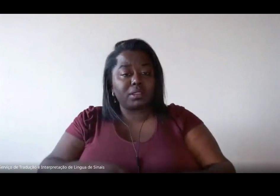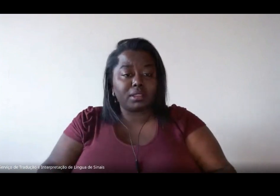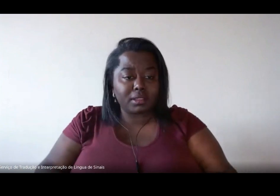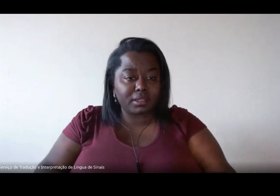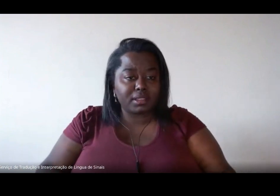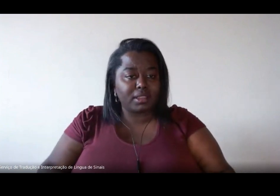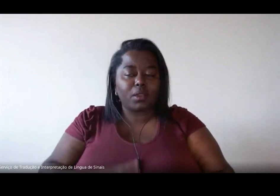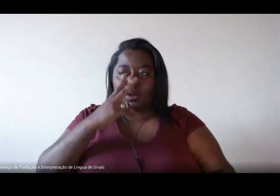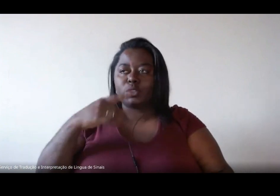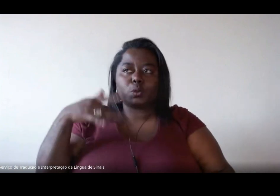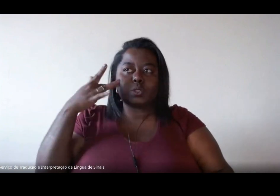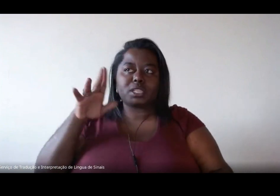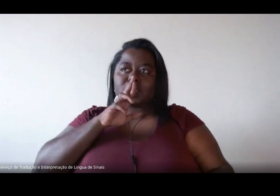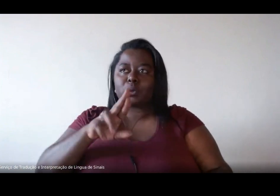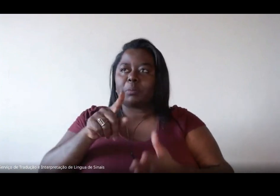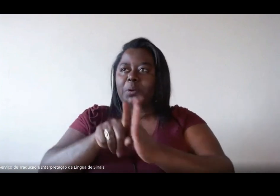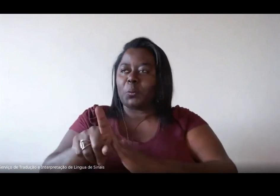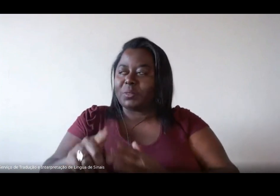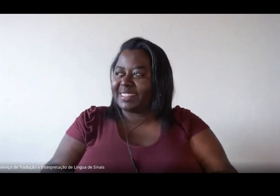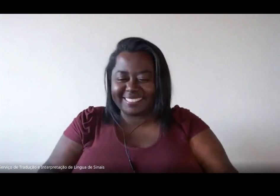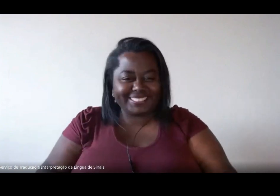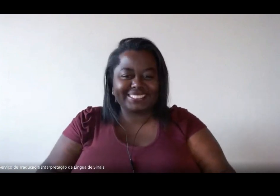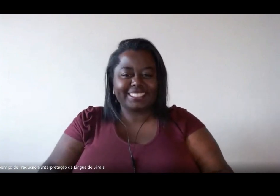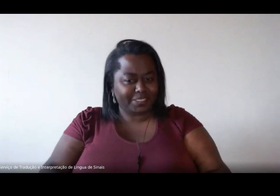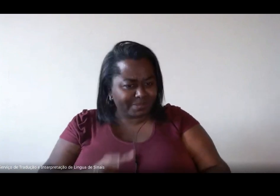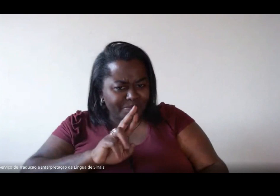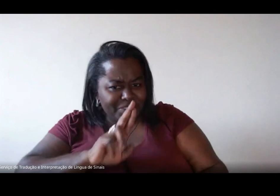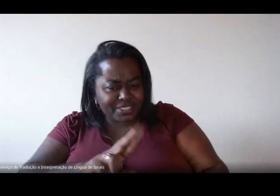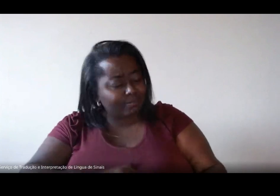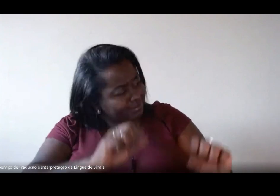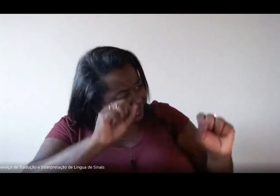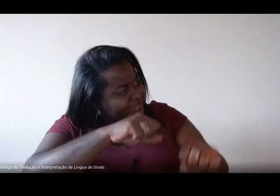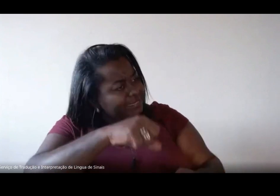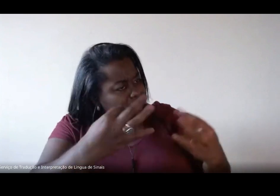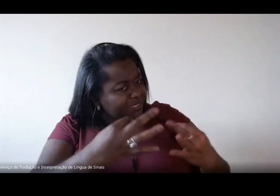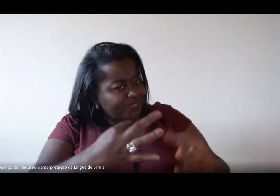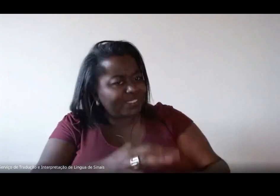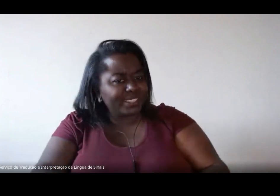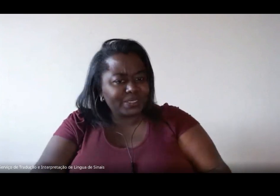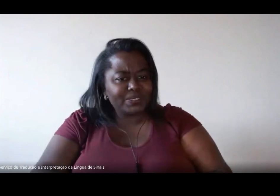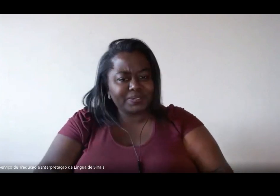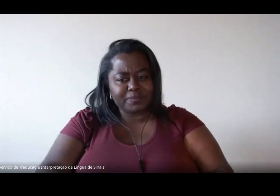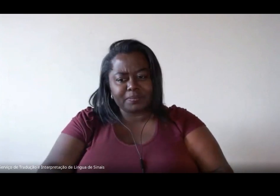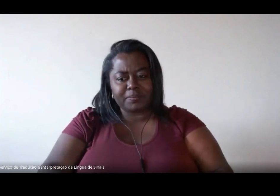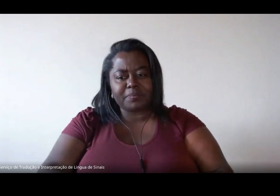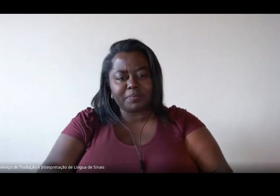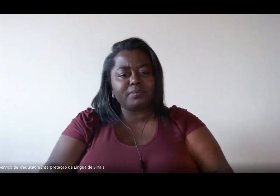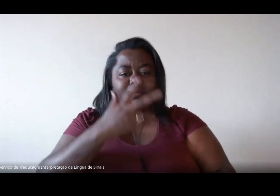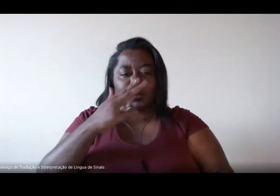Não sei responder direito a pergunta, não respondi. Esqueci. Não, perfeito, Ida, perfeito. Né? Acho